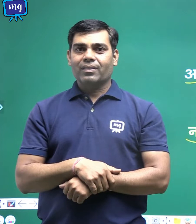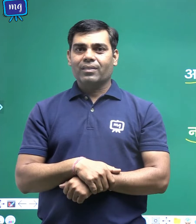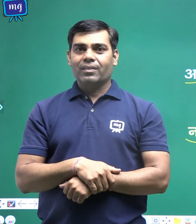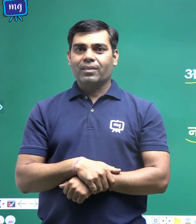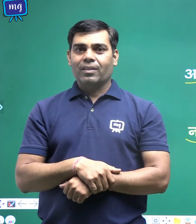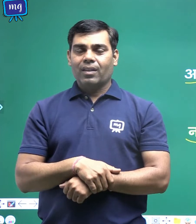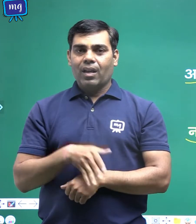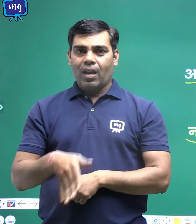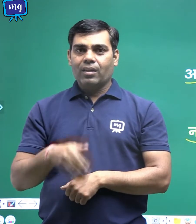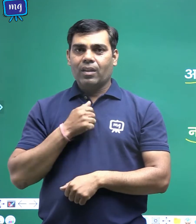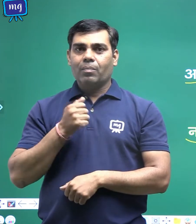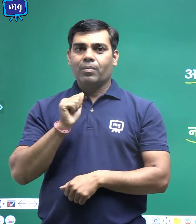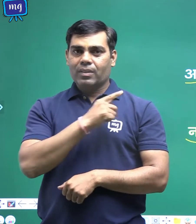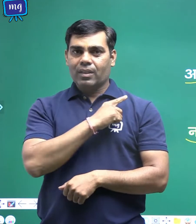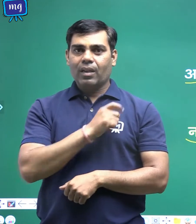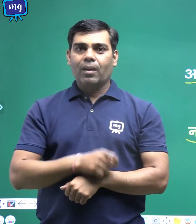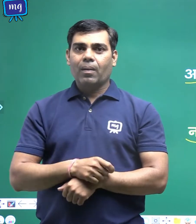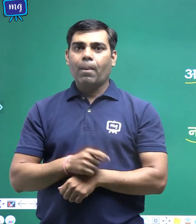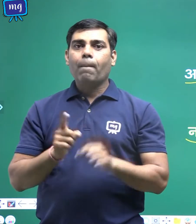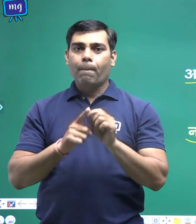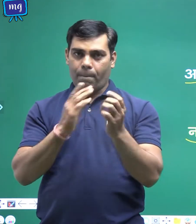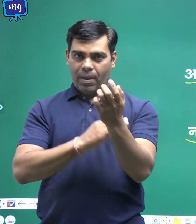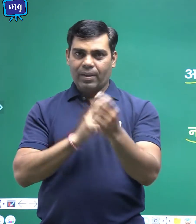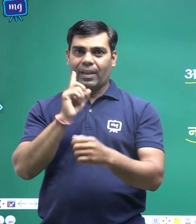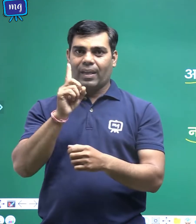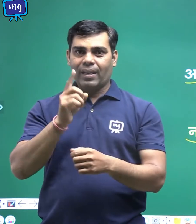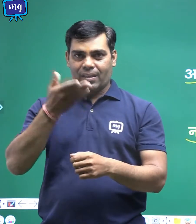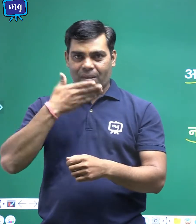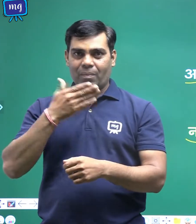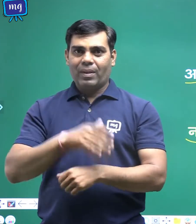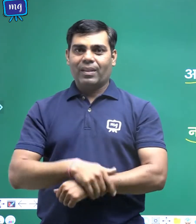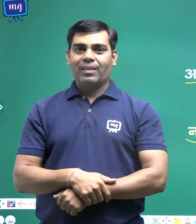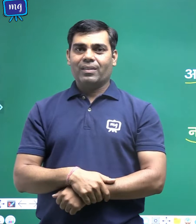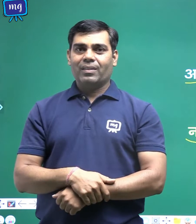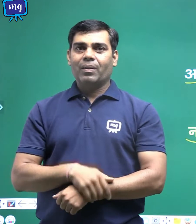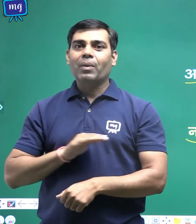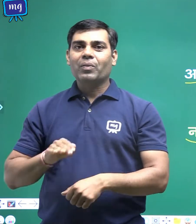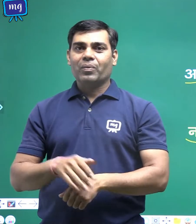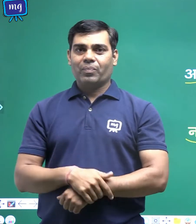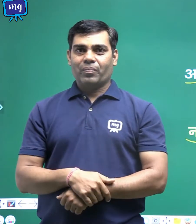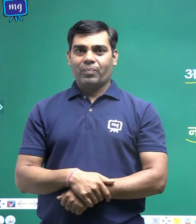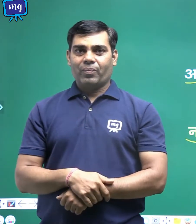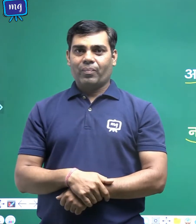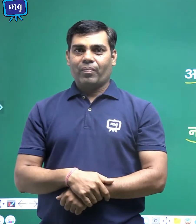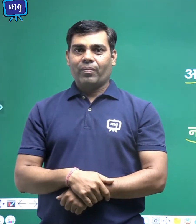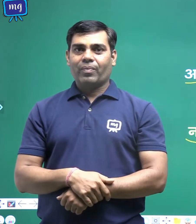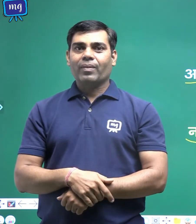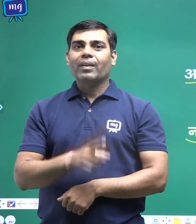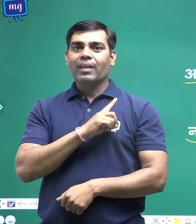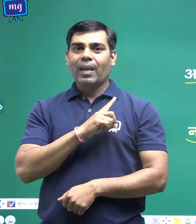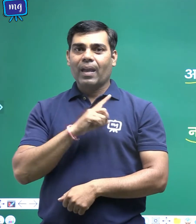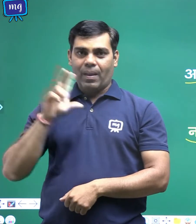आज हम इसका भाग 1 पढ़ेंगे। बच्चों, यह पाठ का